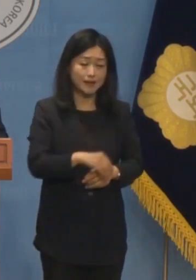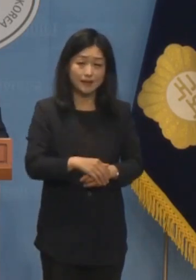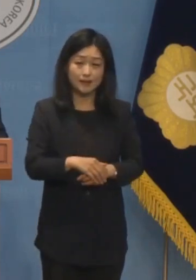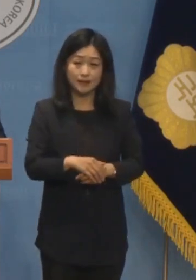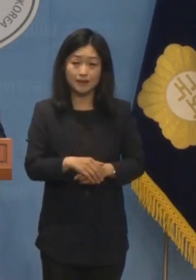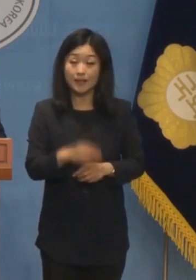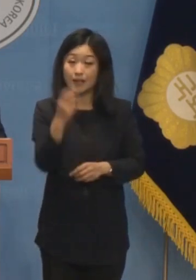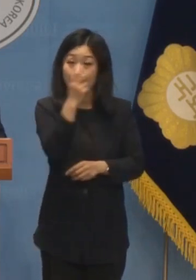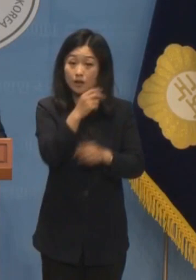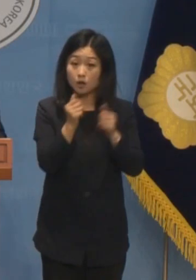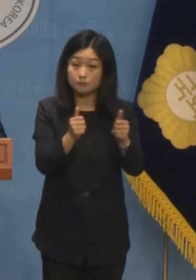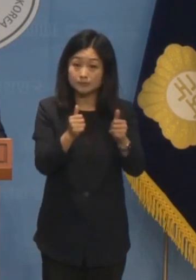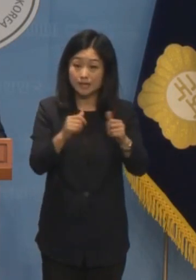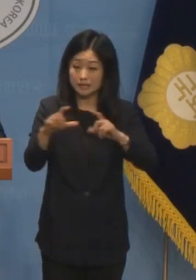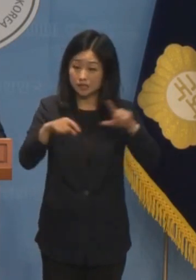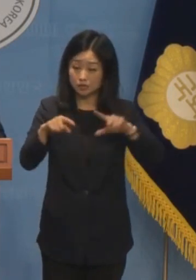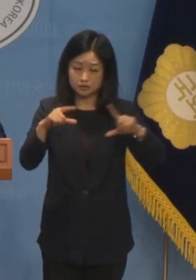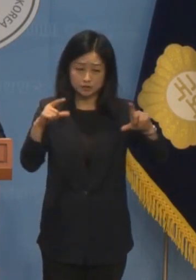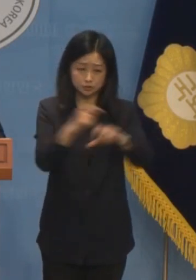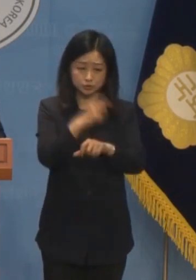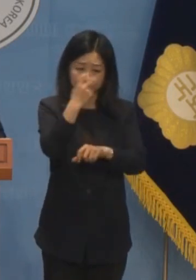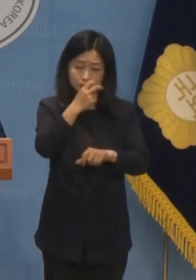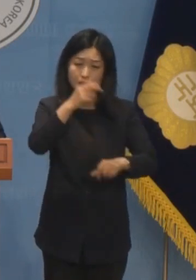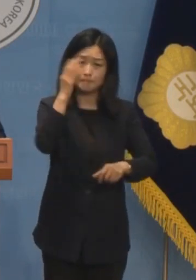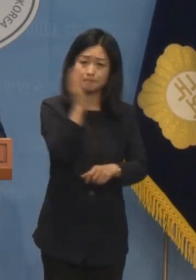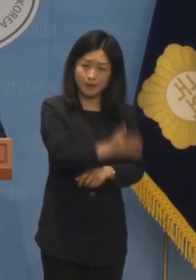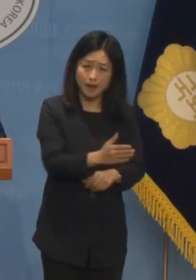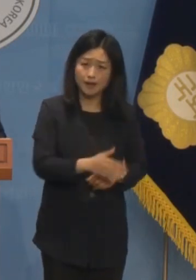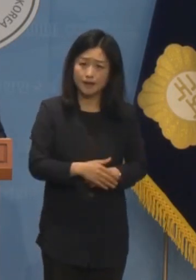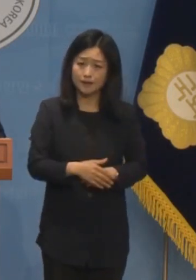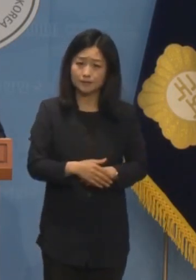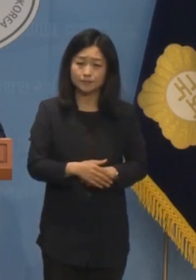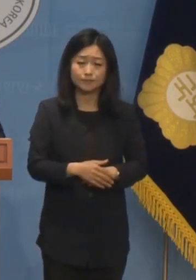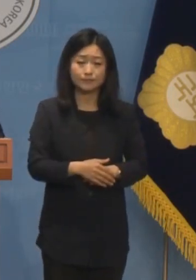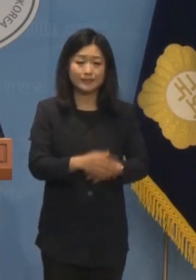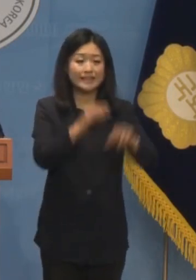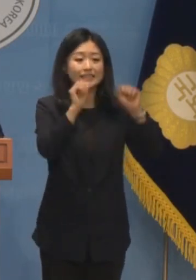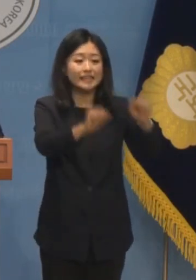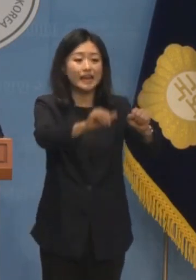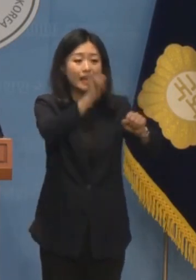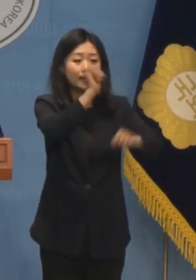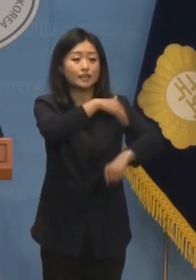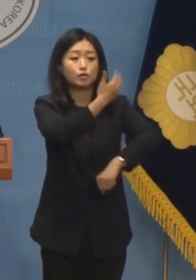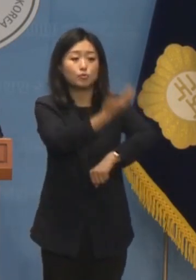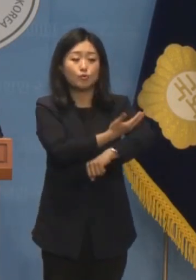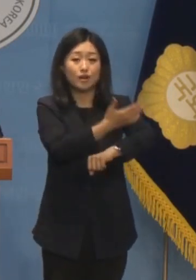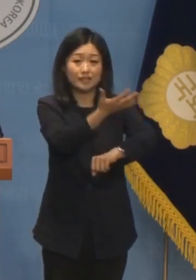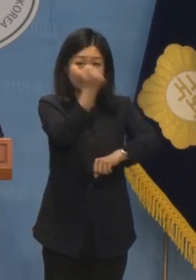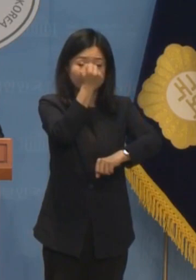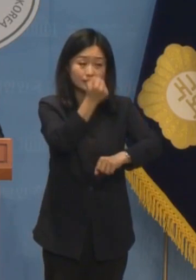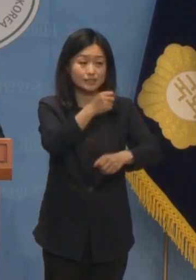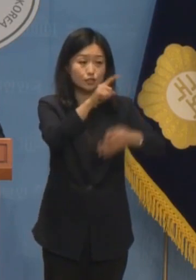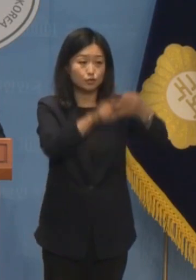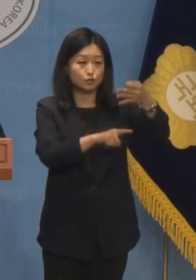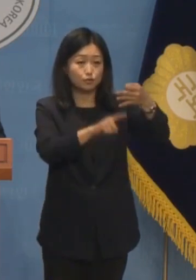검찰은 정치 보복 수사를 멈추고 살아있는 권력부터 제대로 수사하십시오.